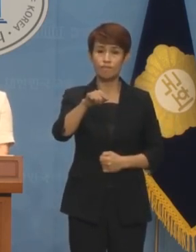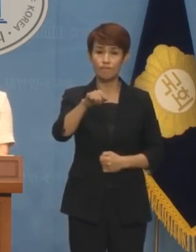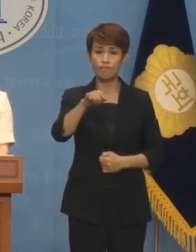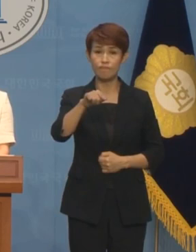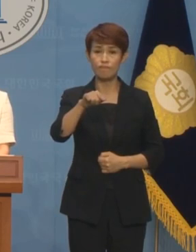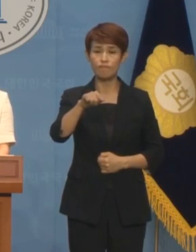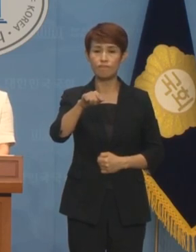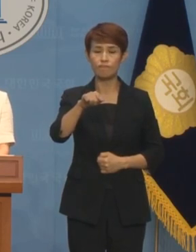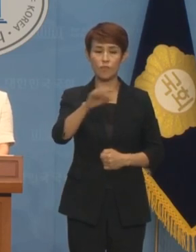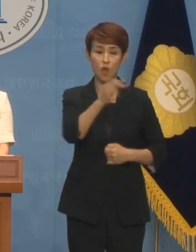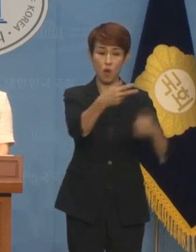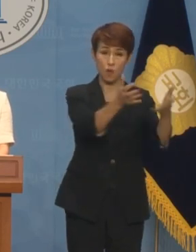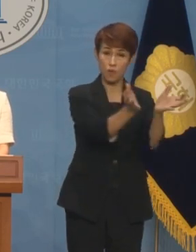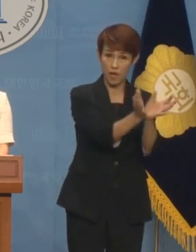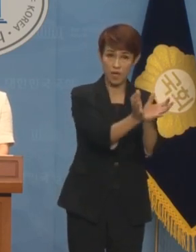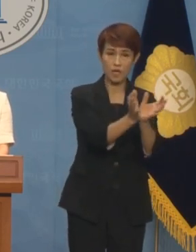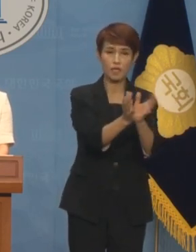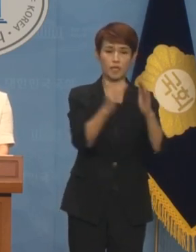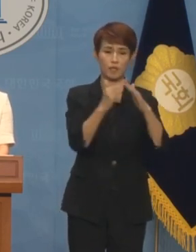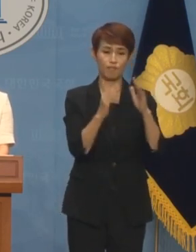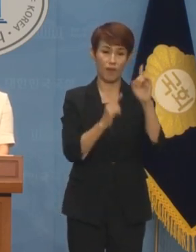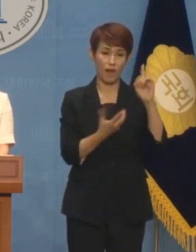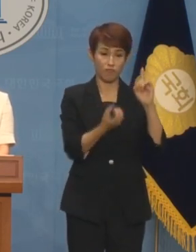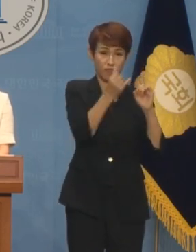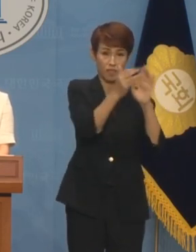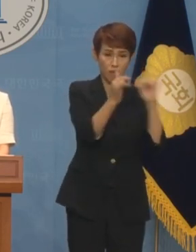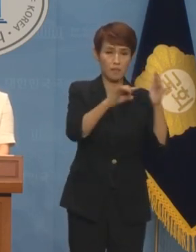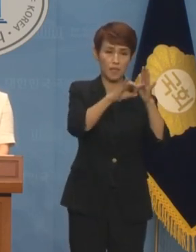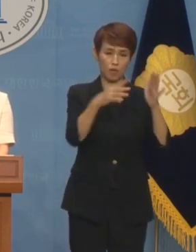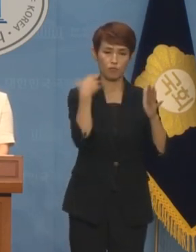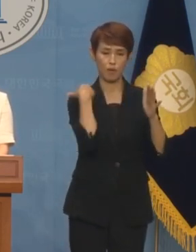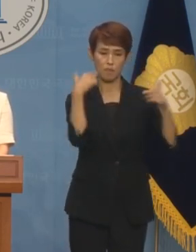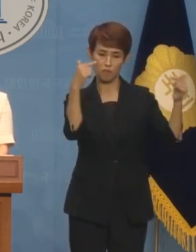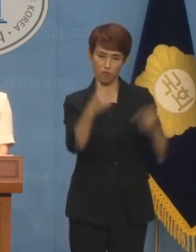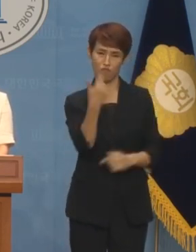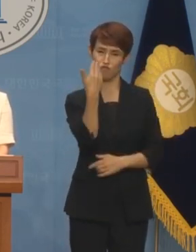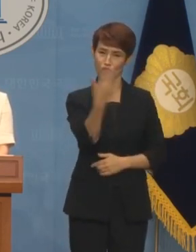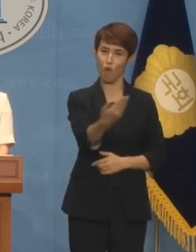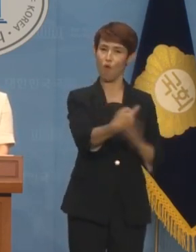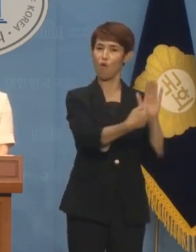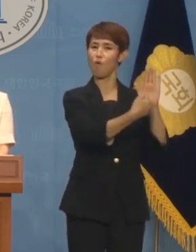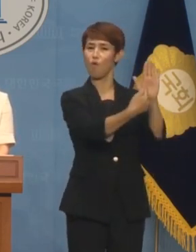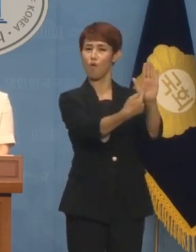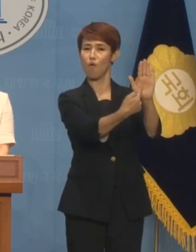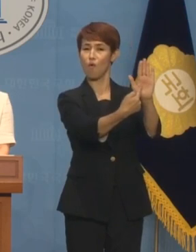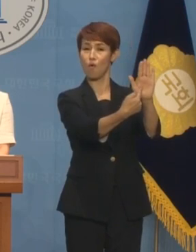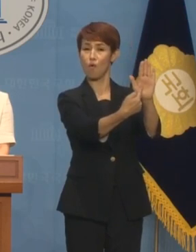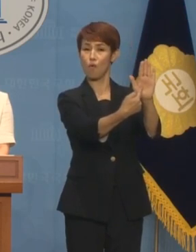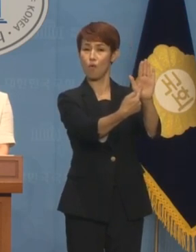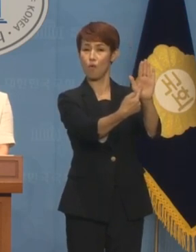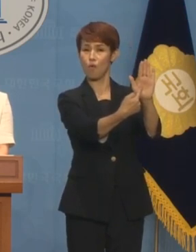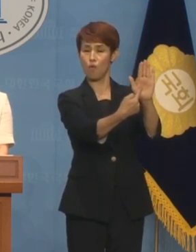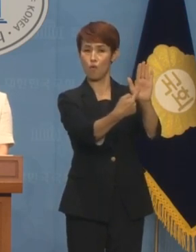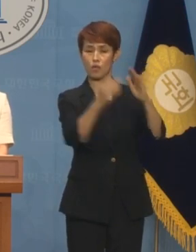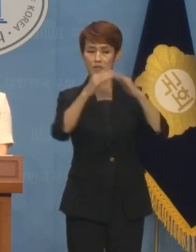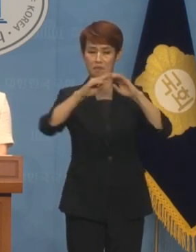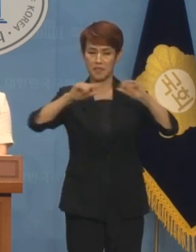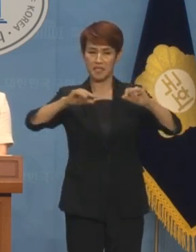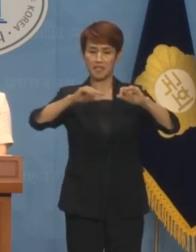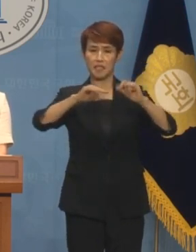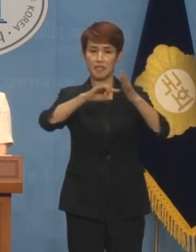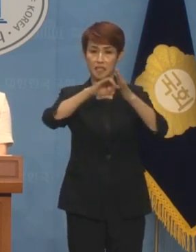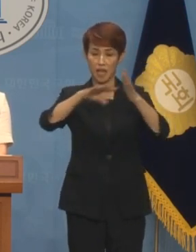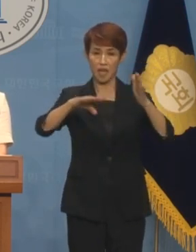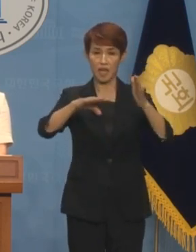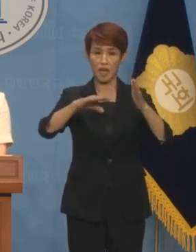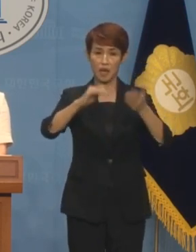경우 정부 여당이 1주택 보유자의 세부담 경감이라는 그럴싸한 논리를 앞세워서 종부세를 형해화시키는